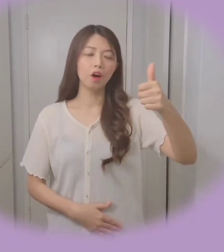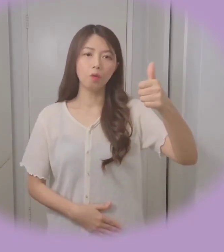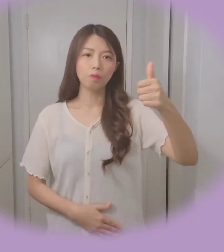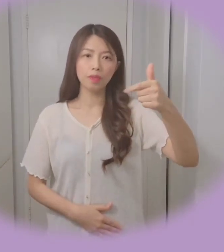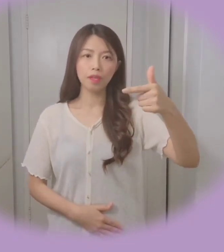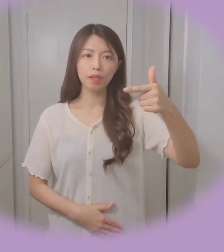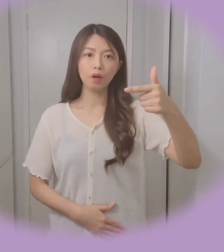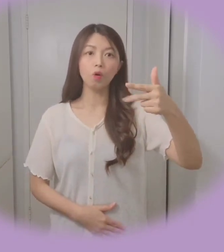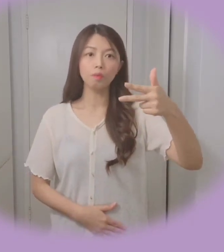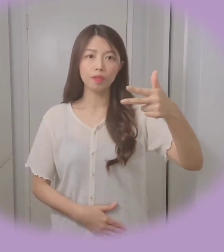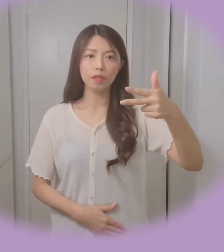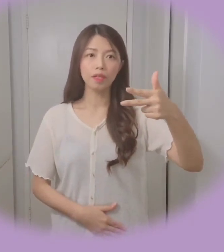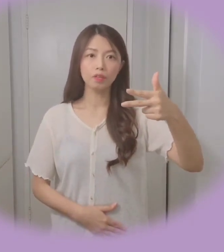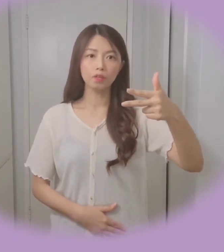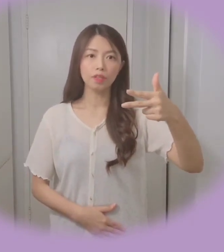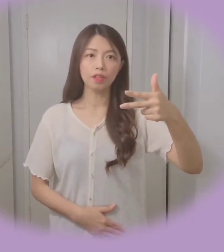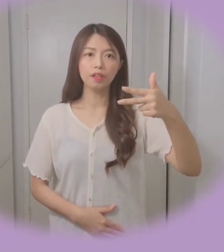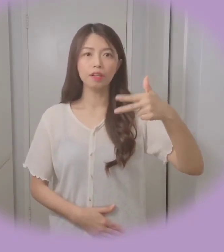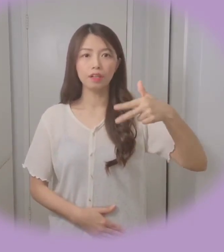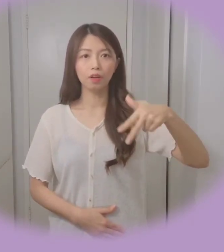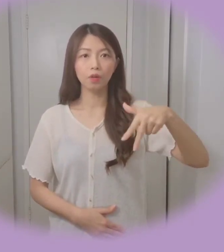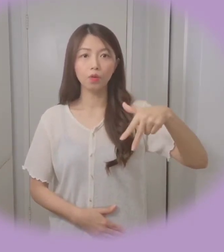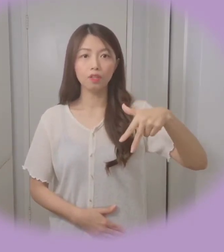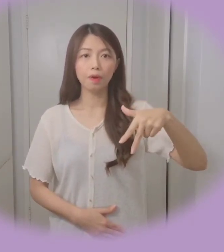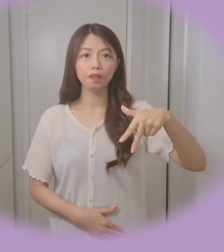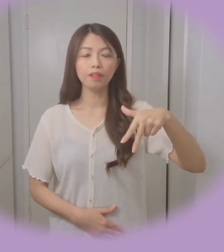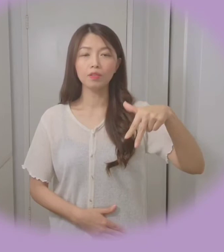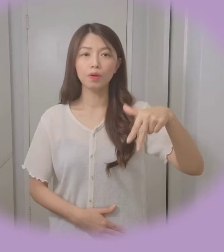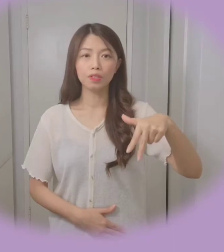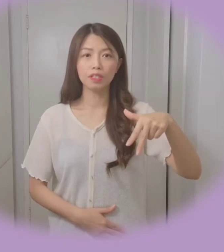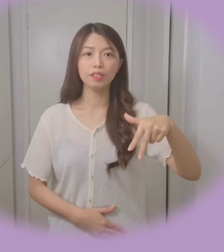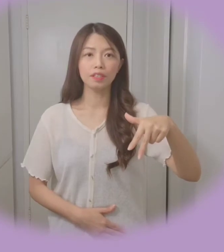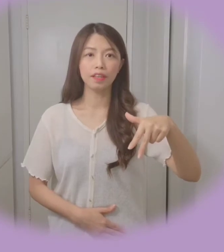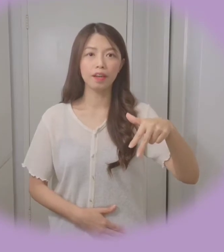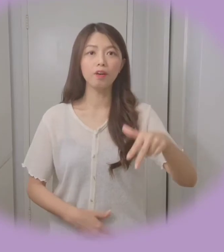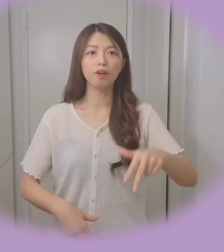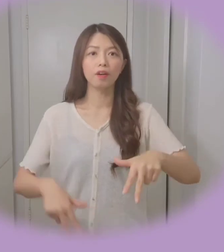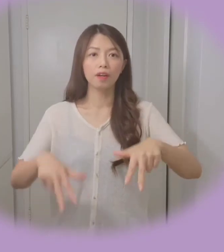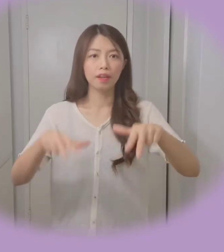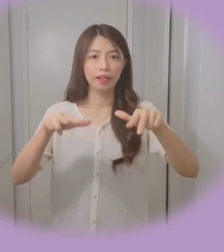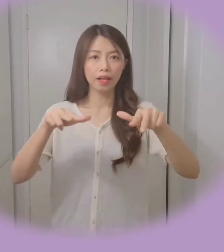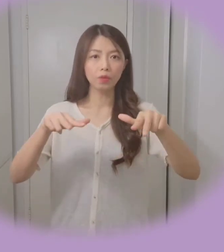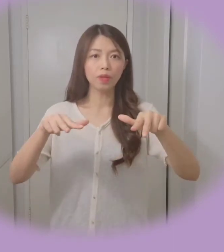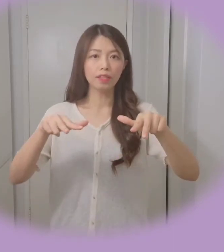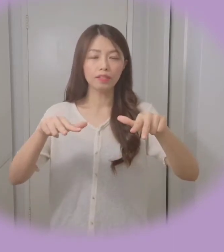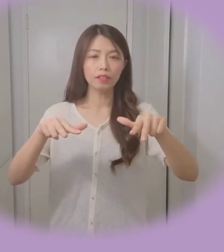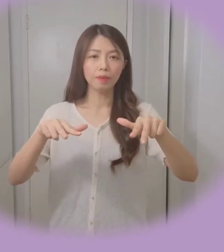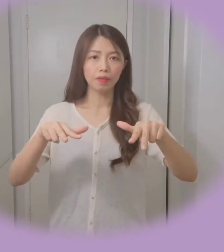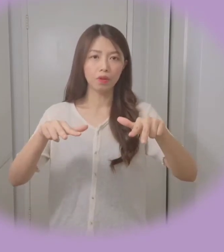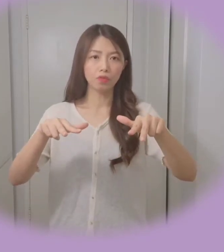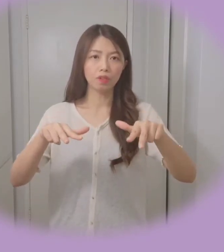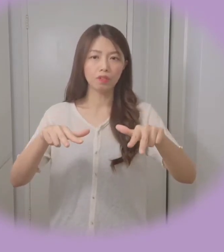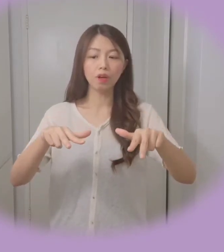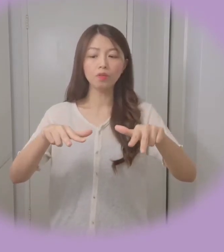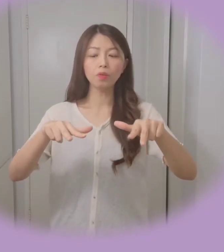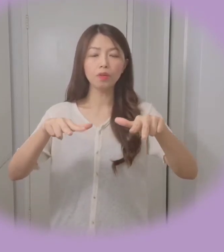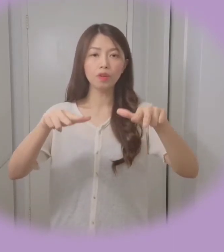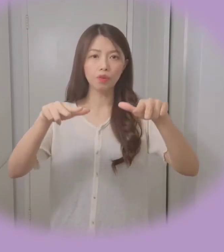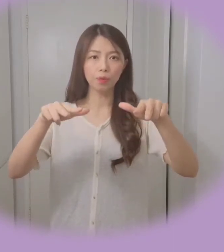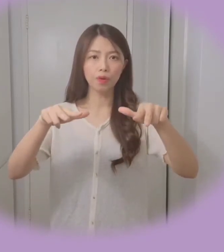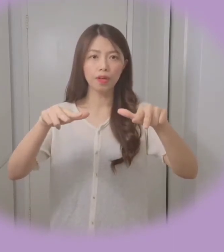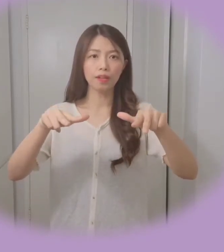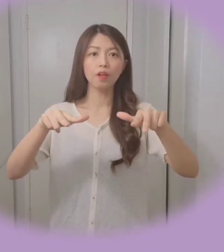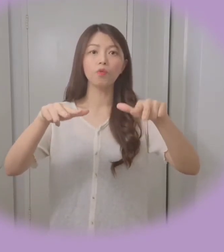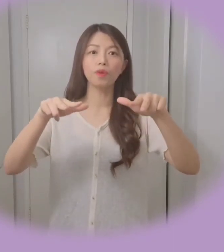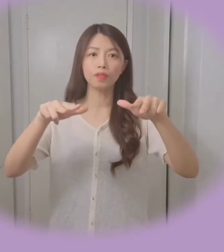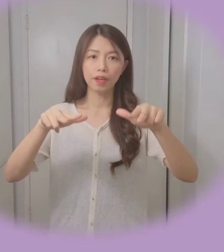지읒은 엄지, 검지, 중지를 이렇게 놓으시면은 지화로 지읒인데요. 양손 다 지읒을 만들어 주셔서 손등이